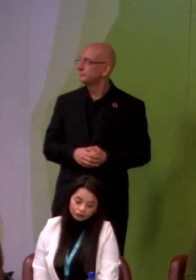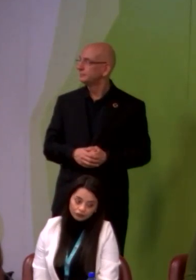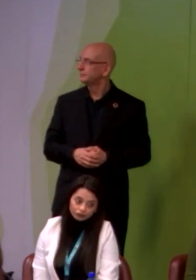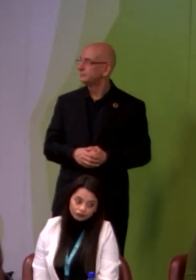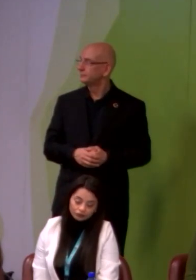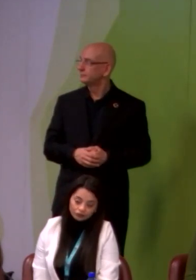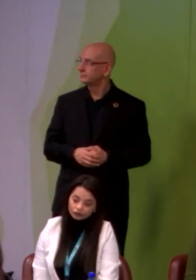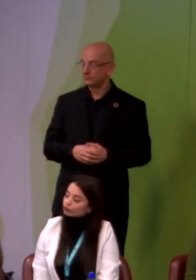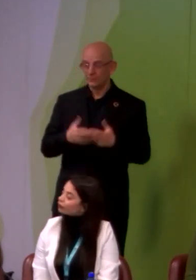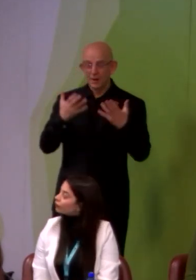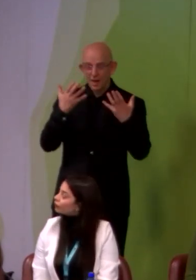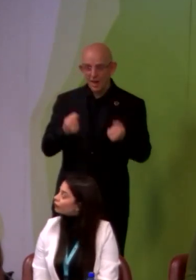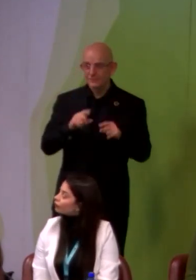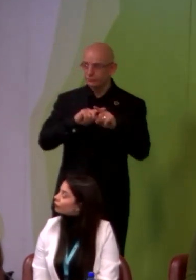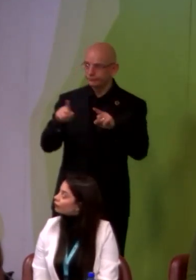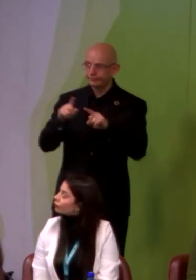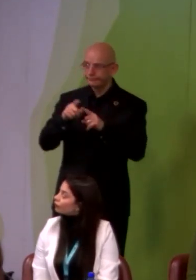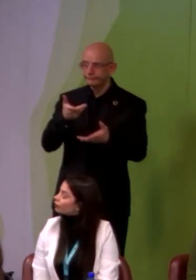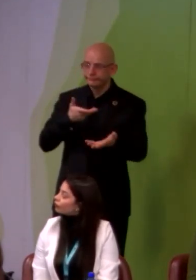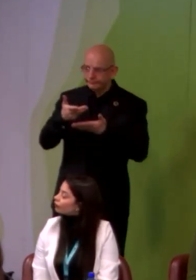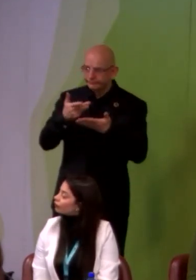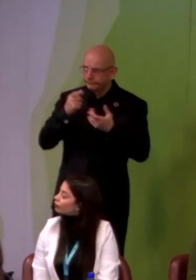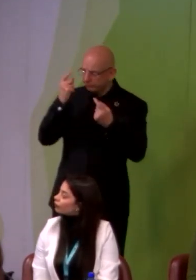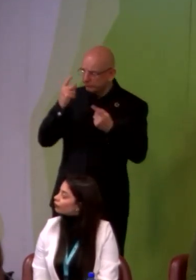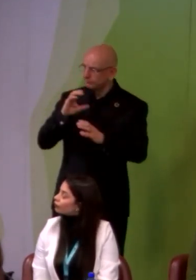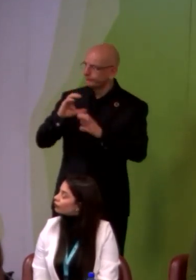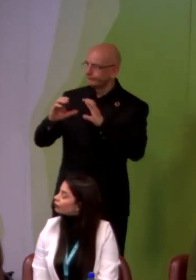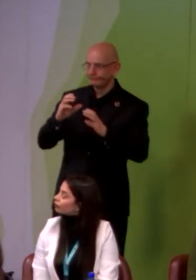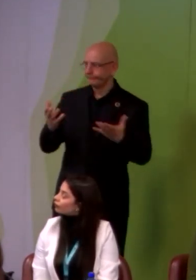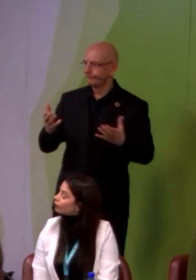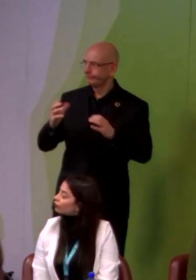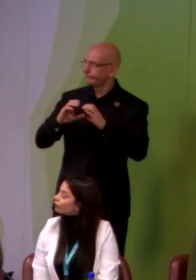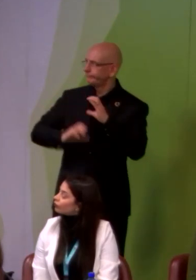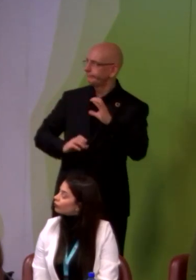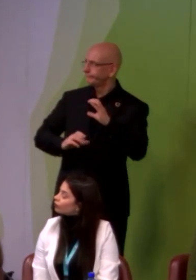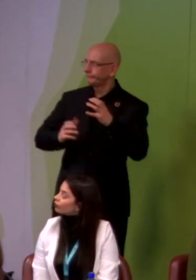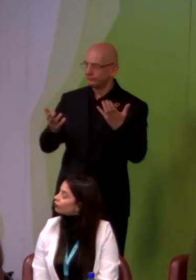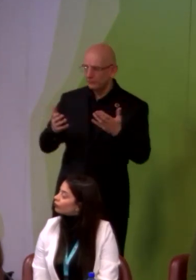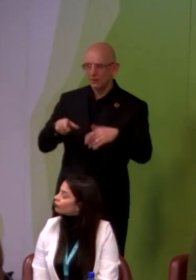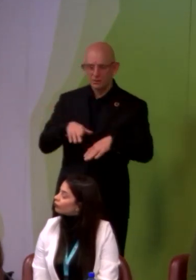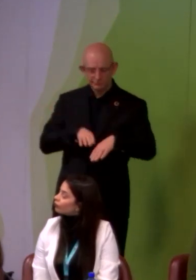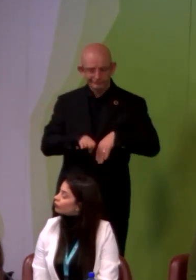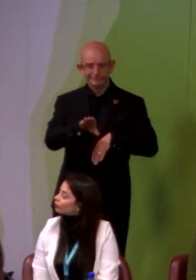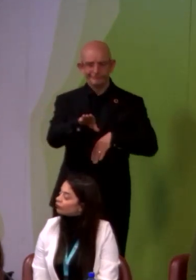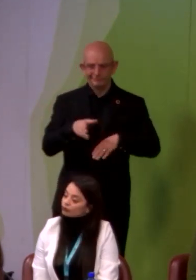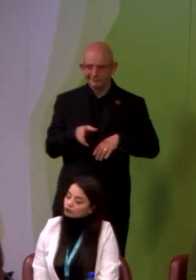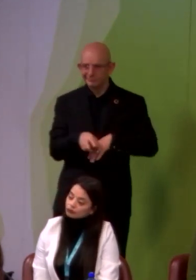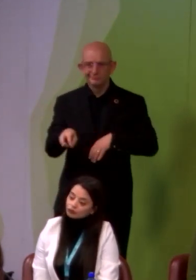obstacles communicationnels ou physiques ou encore des problèmes socio-culturels